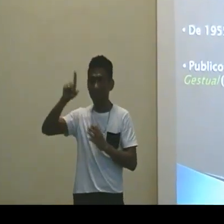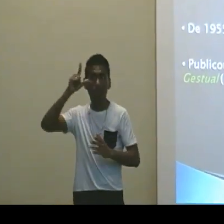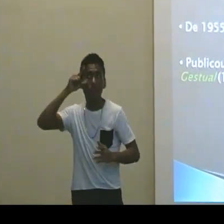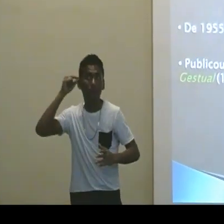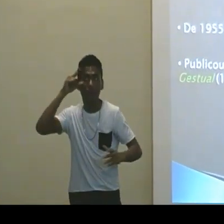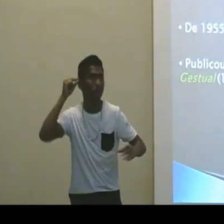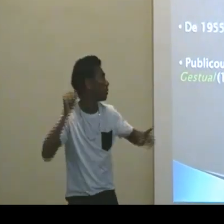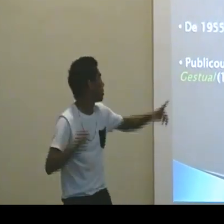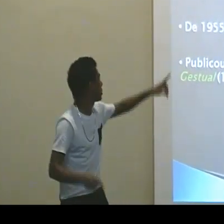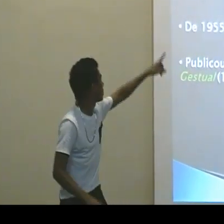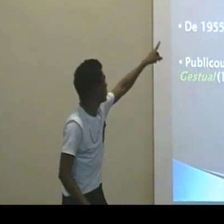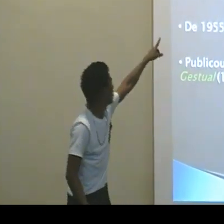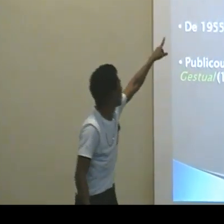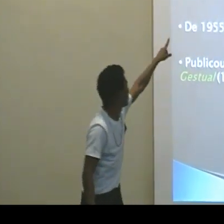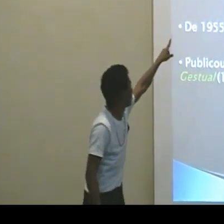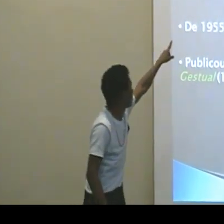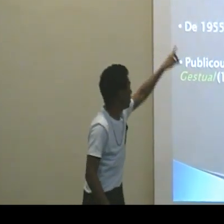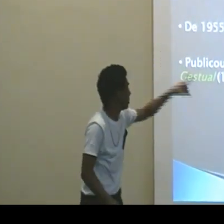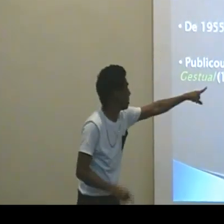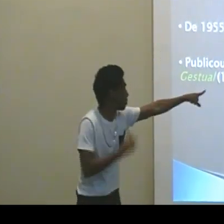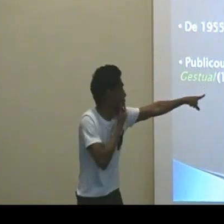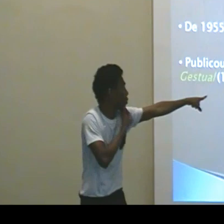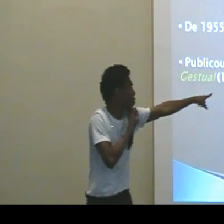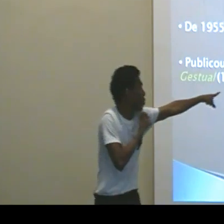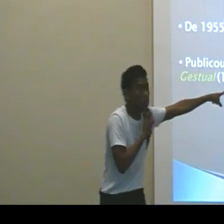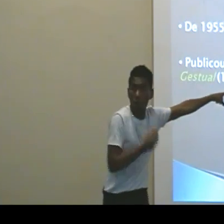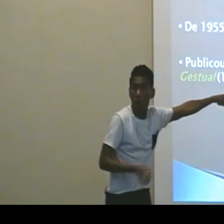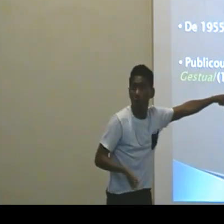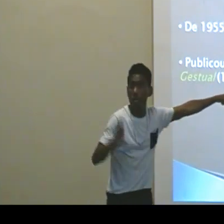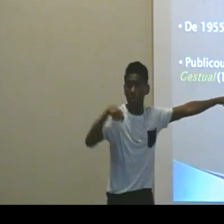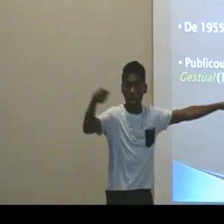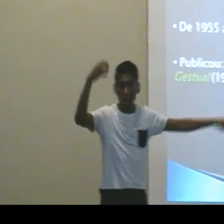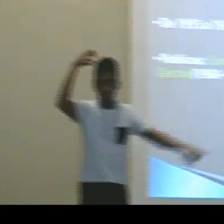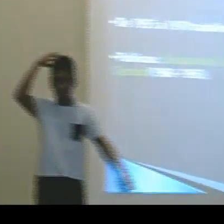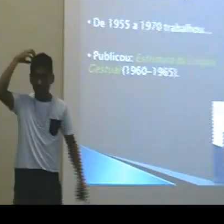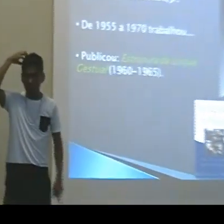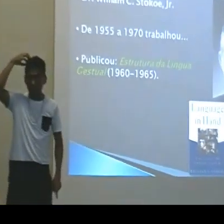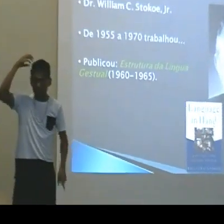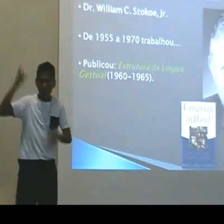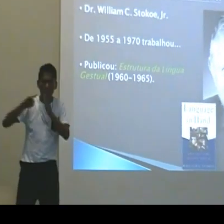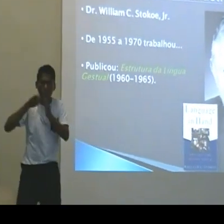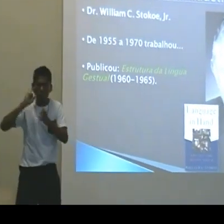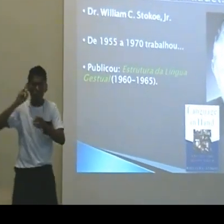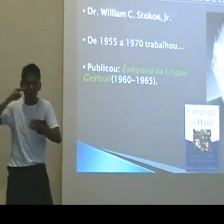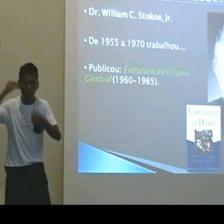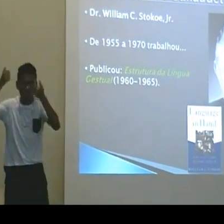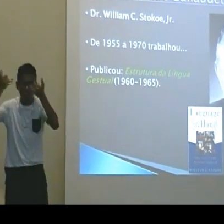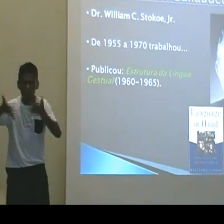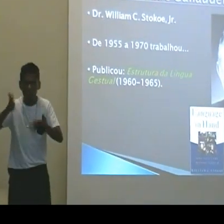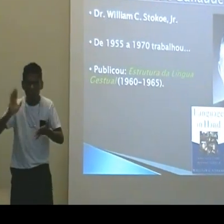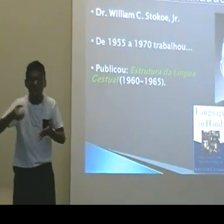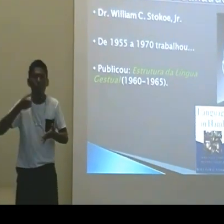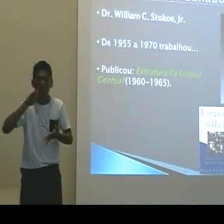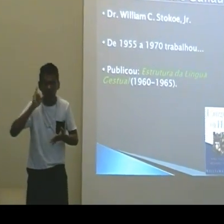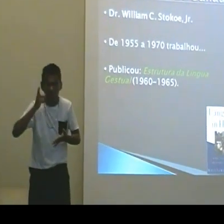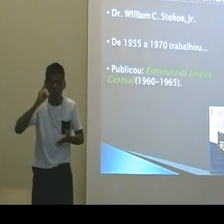Lá na Universidade Gallaudet, o doutor Stokely, esse é o sinal dele,